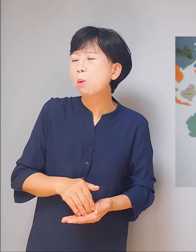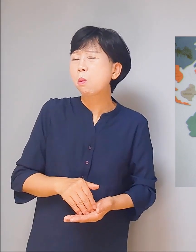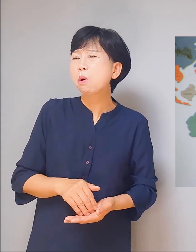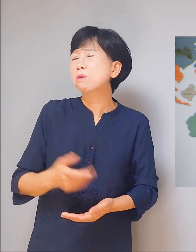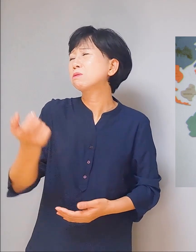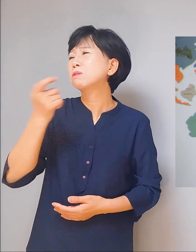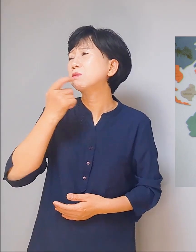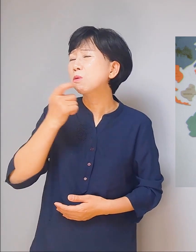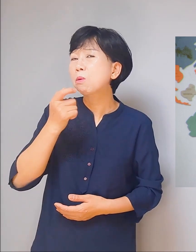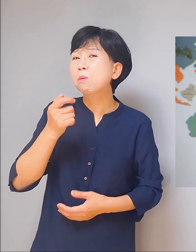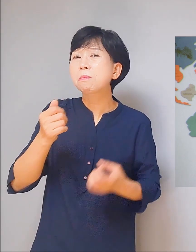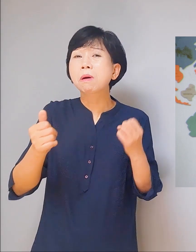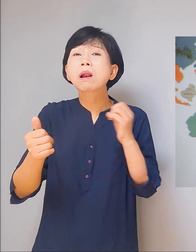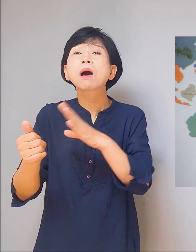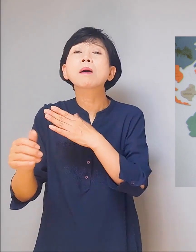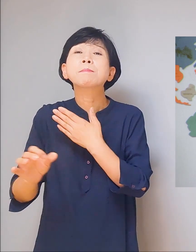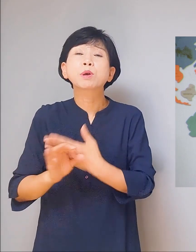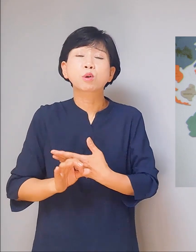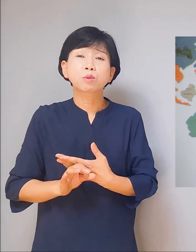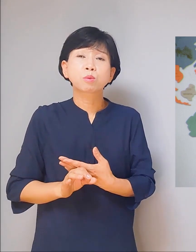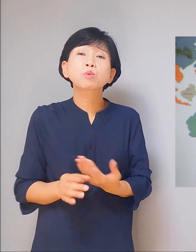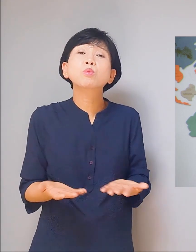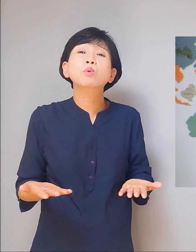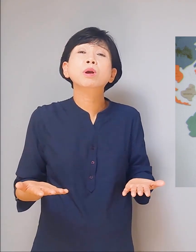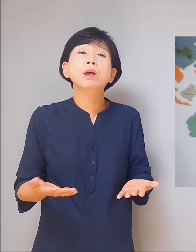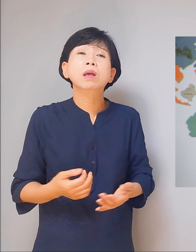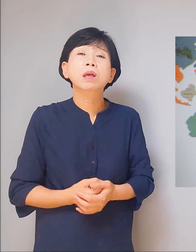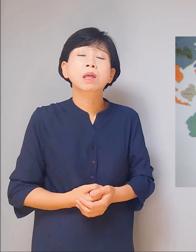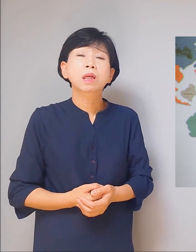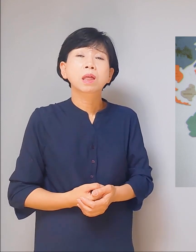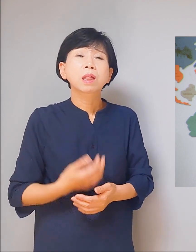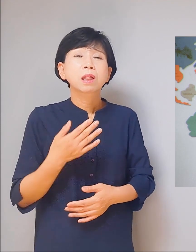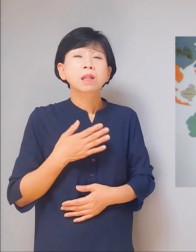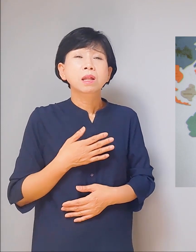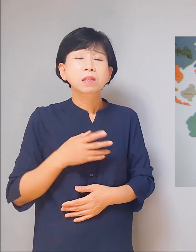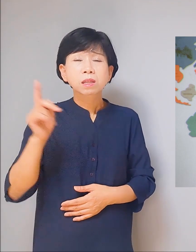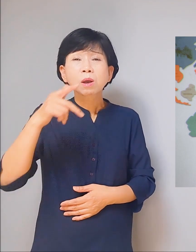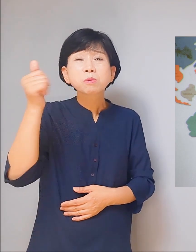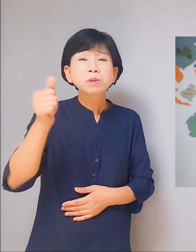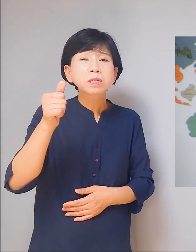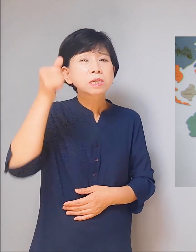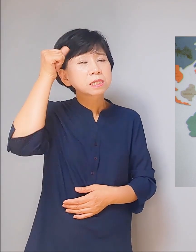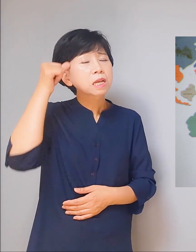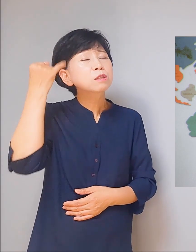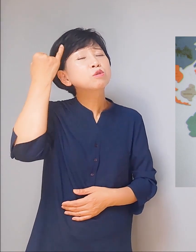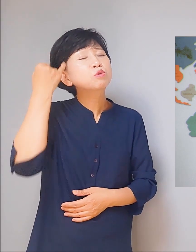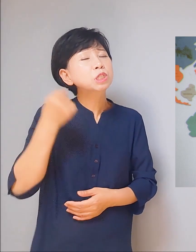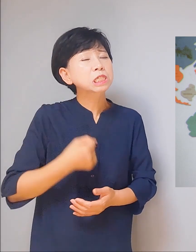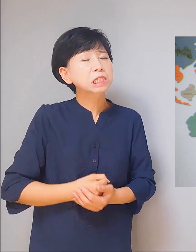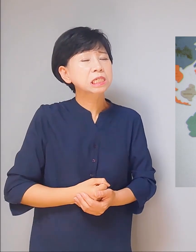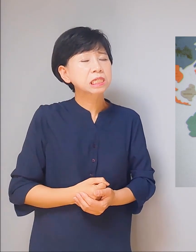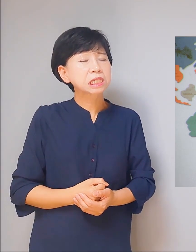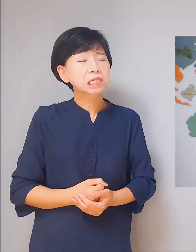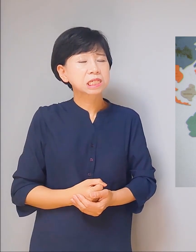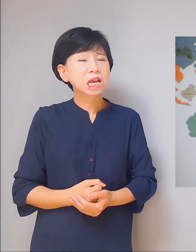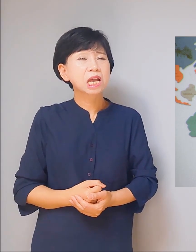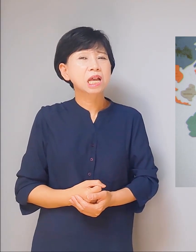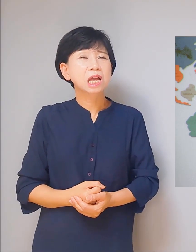싫어요. 생각해 보세요. 제가 사춘기잖아요. 어떻게 저를